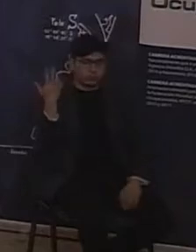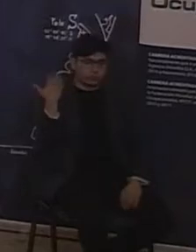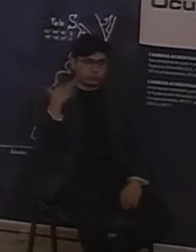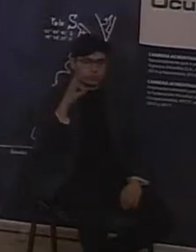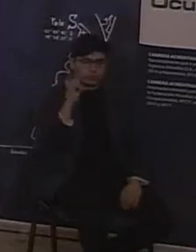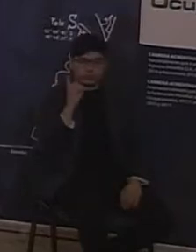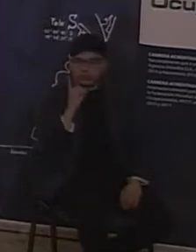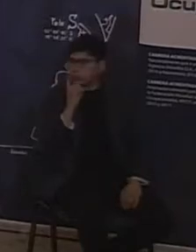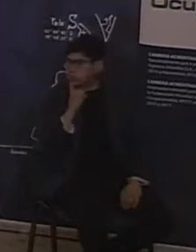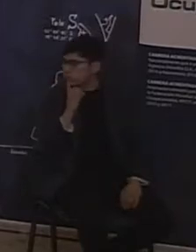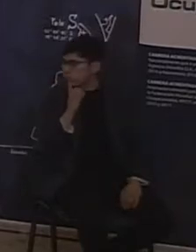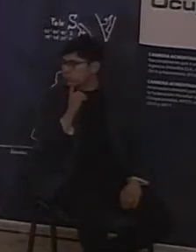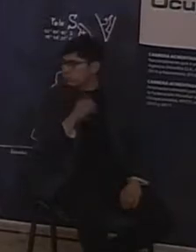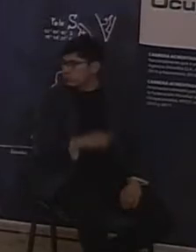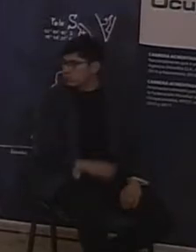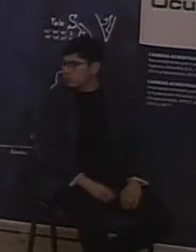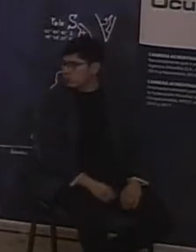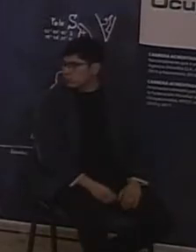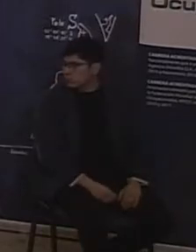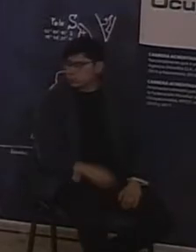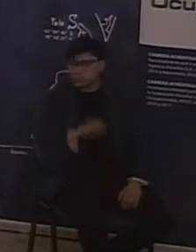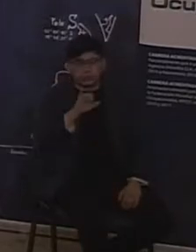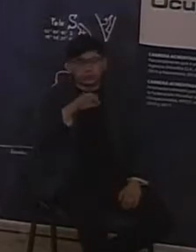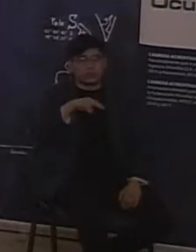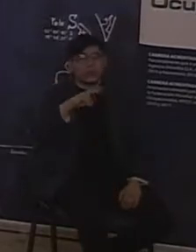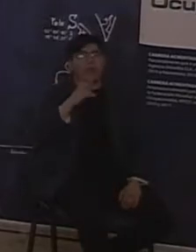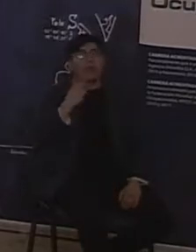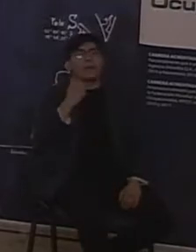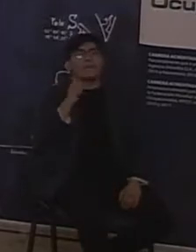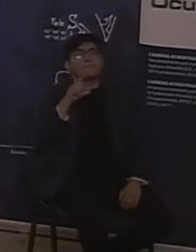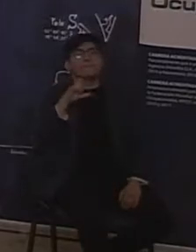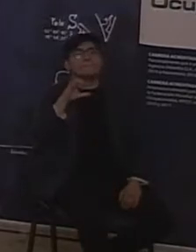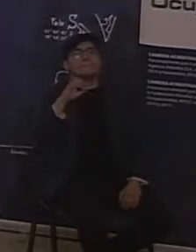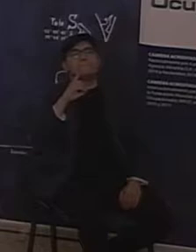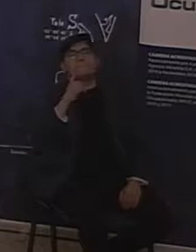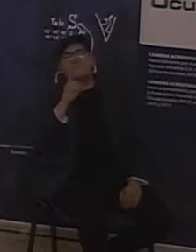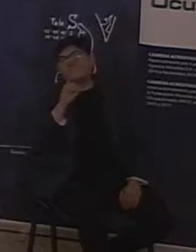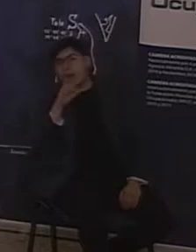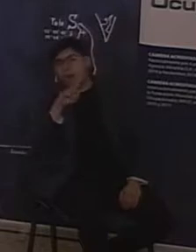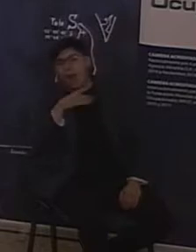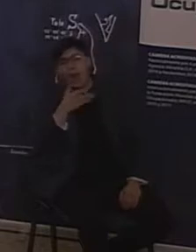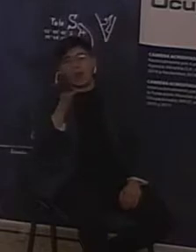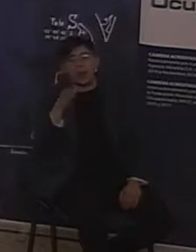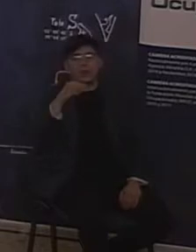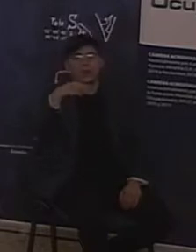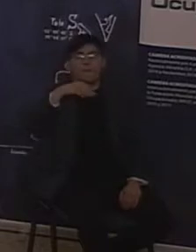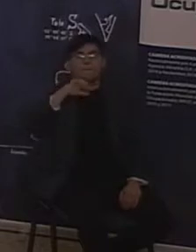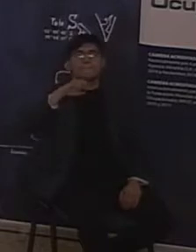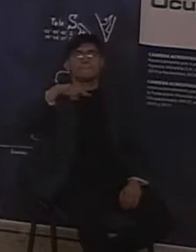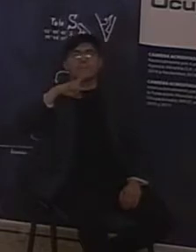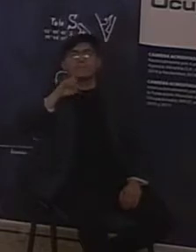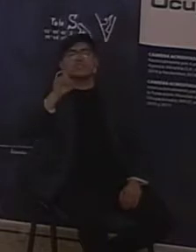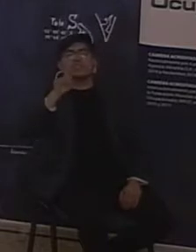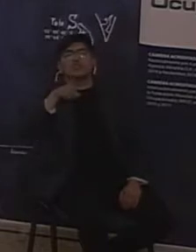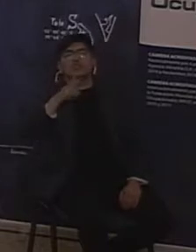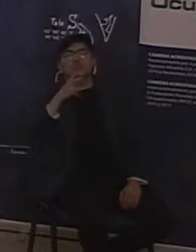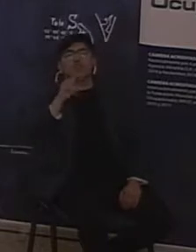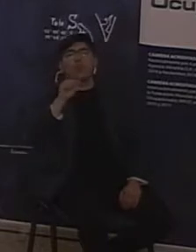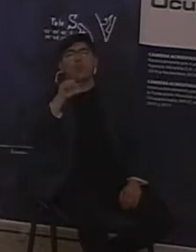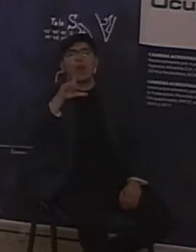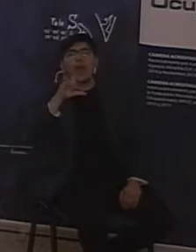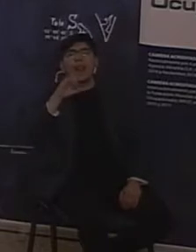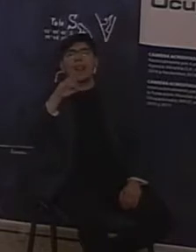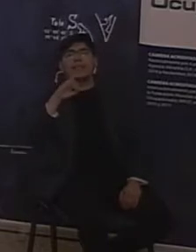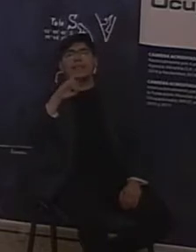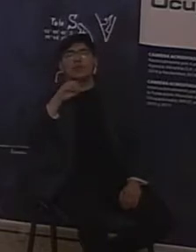les denominaba inválidos minusválidos pese a que el lenguaje había construido una realidad distinta porque la época de la